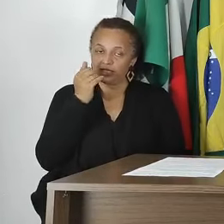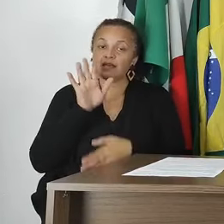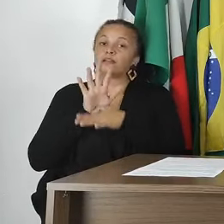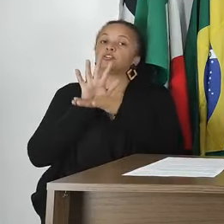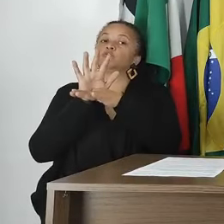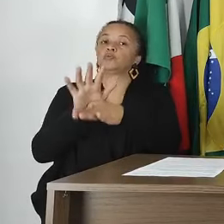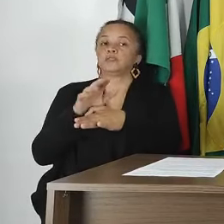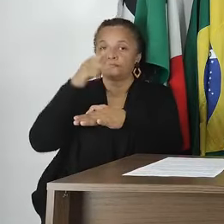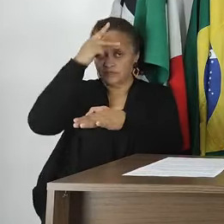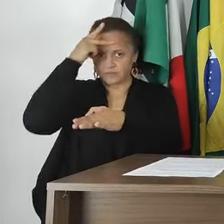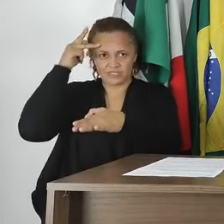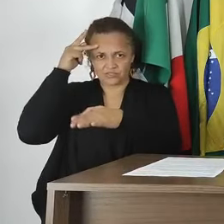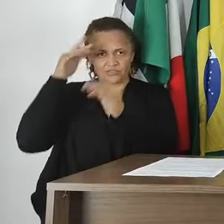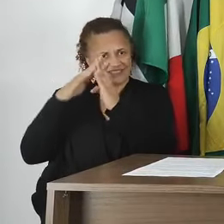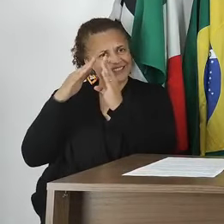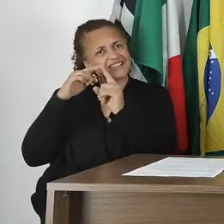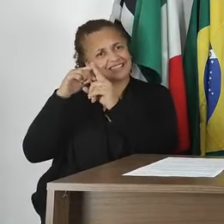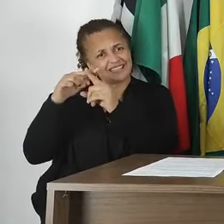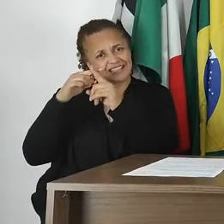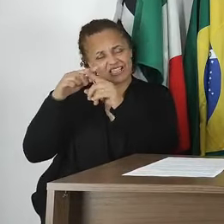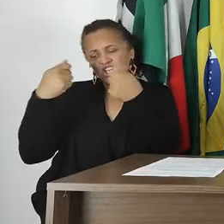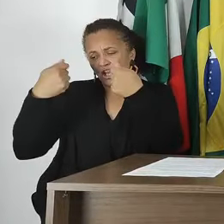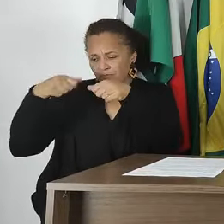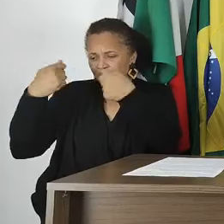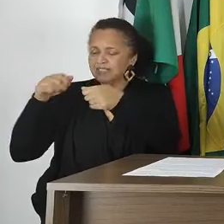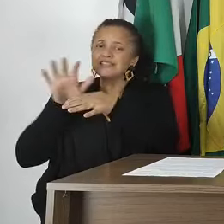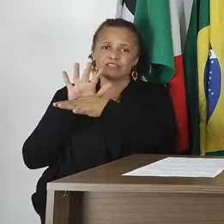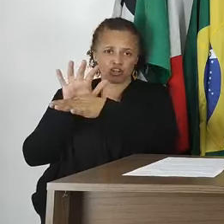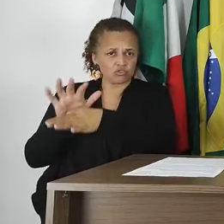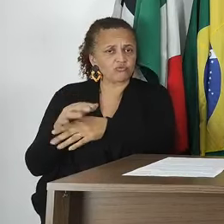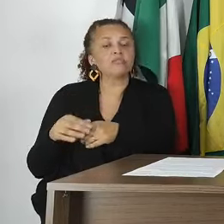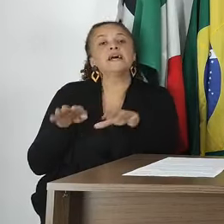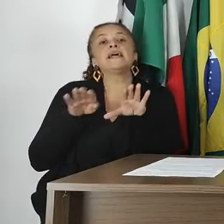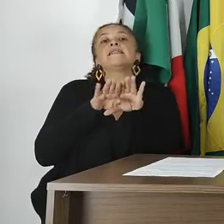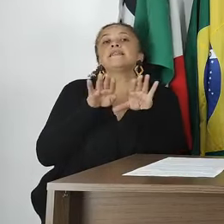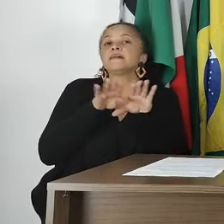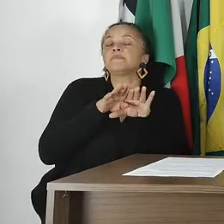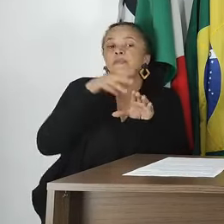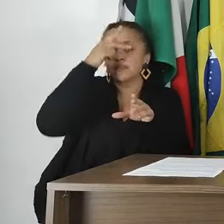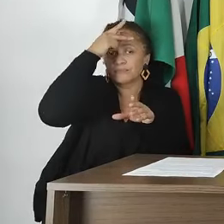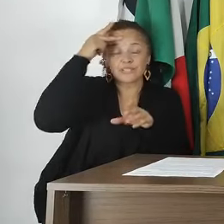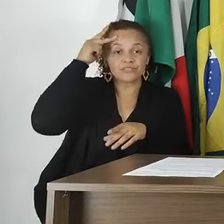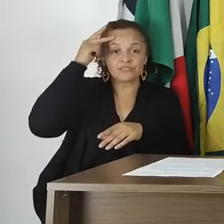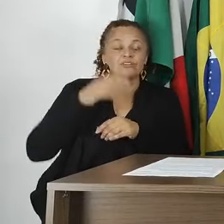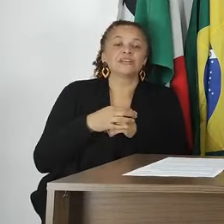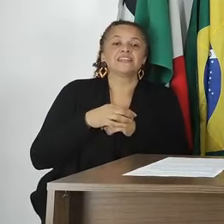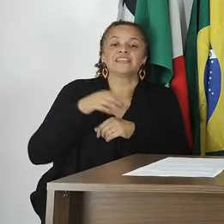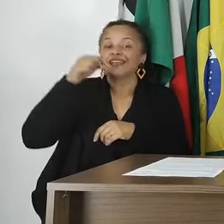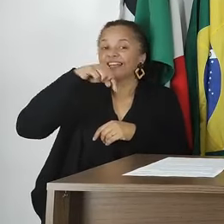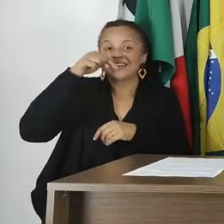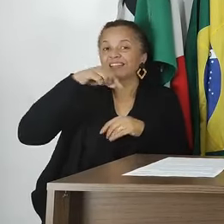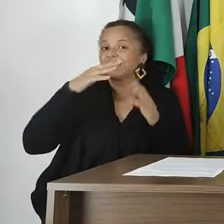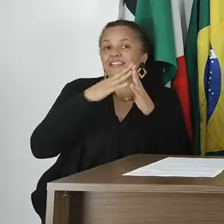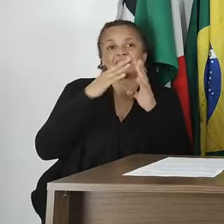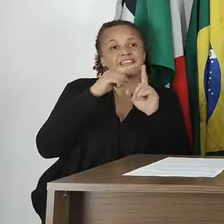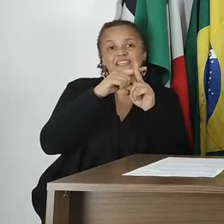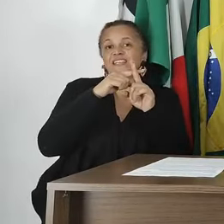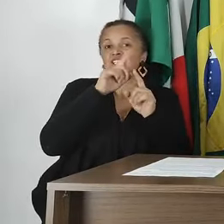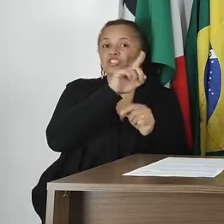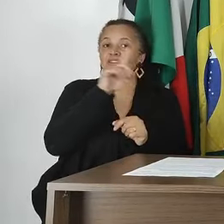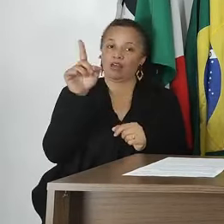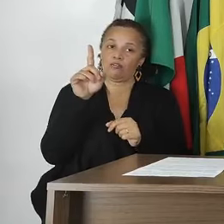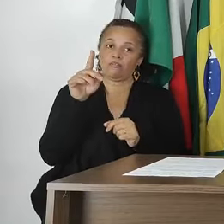na fé e também pessoas que não são da nossa igreja, pessoas que batem a nossa porta e realmente